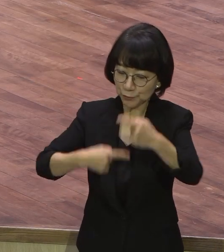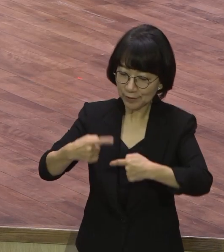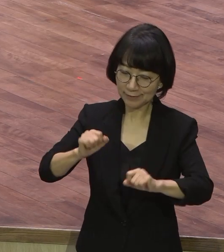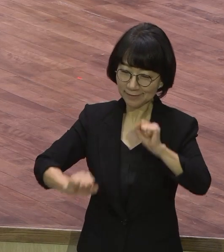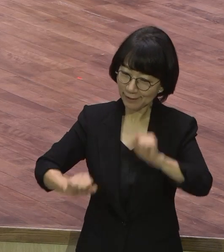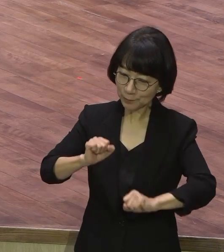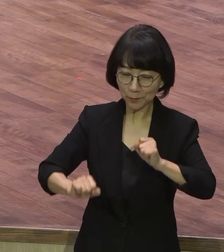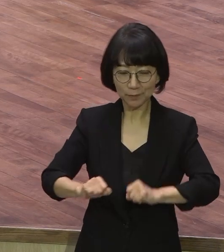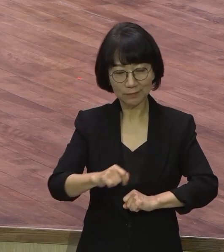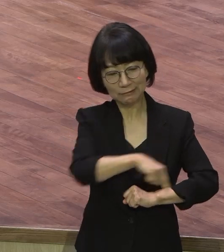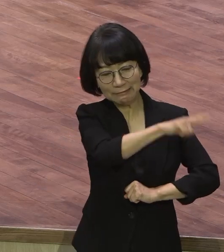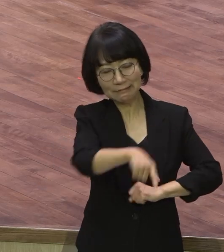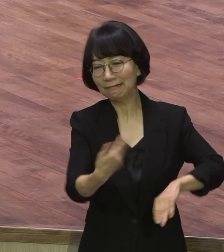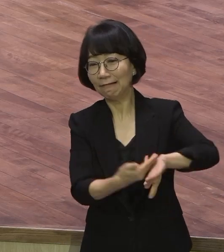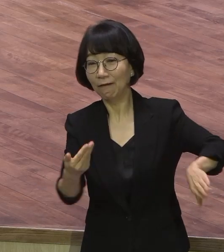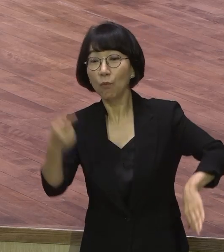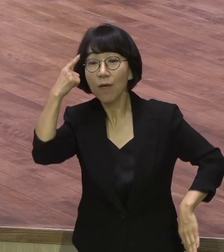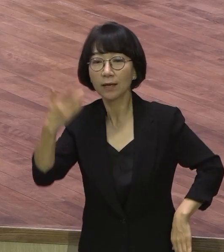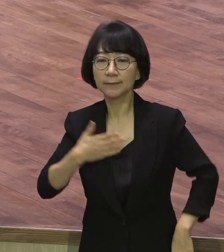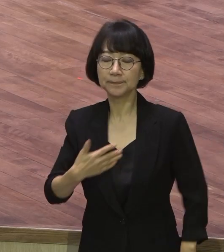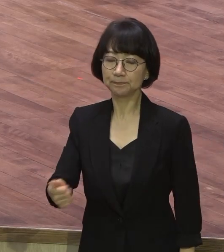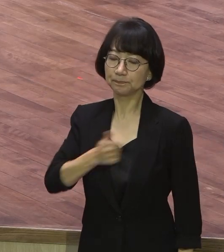다르다고요. 서밋이기 때문에